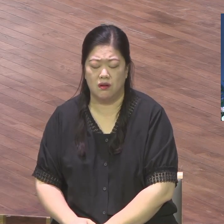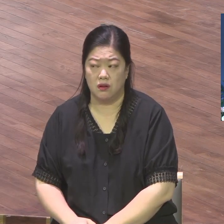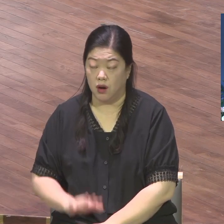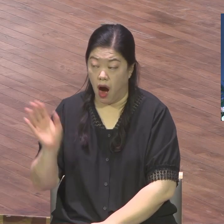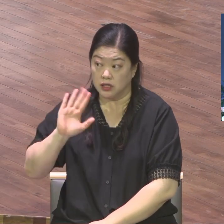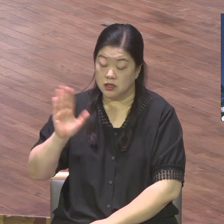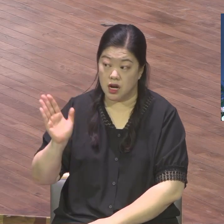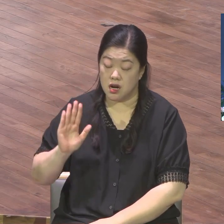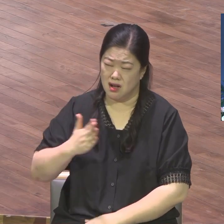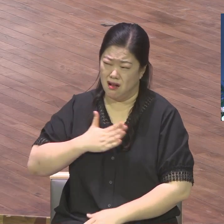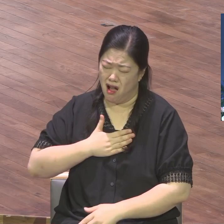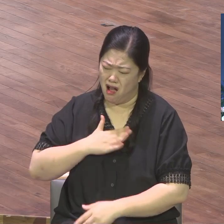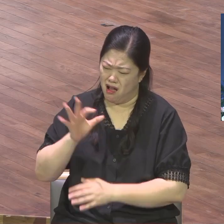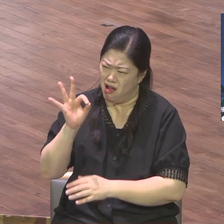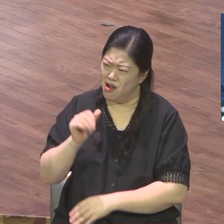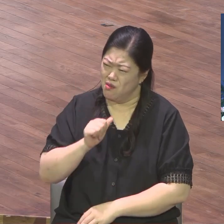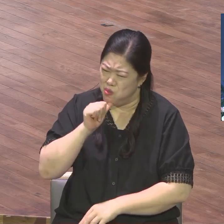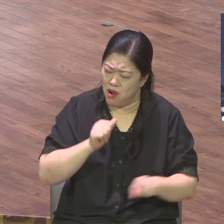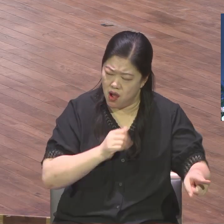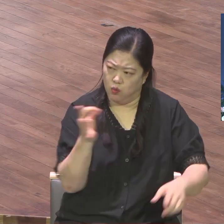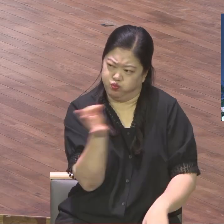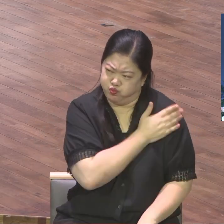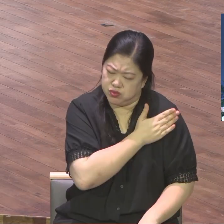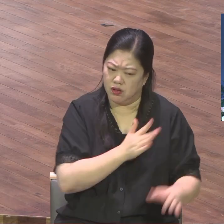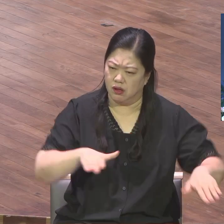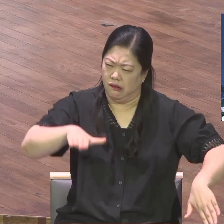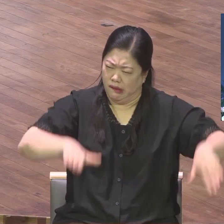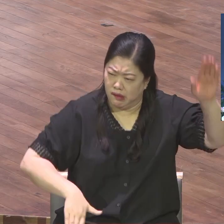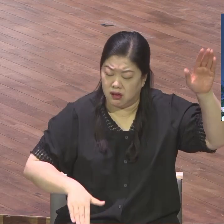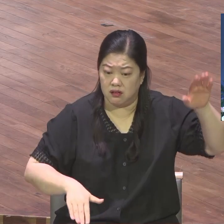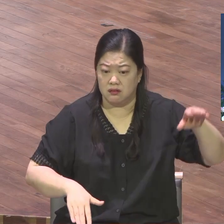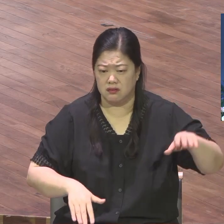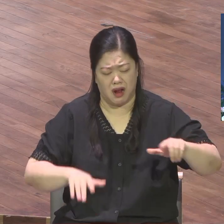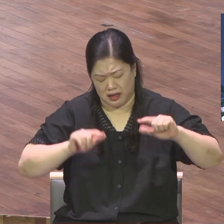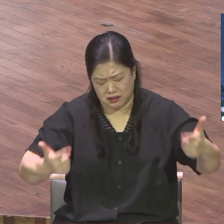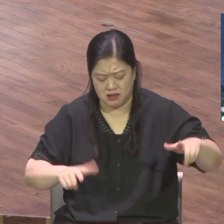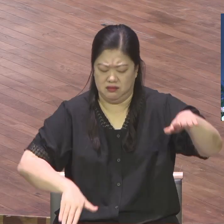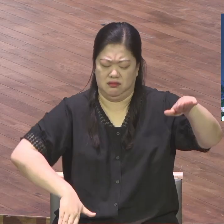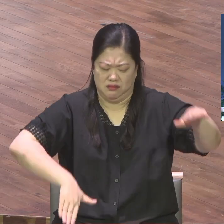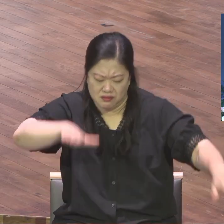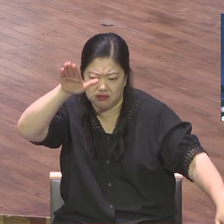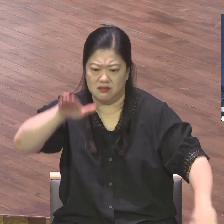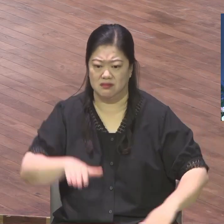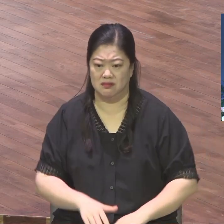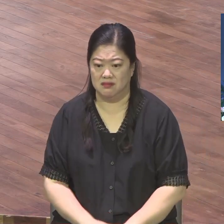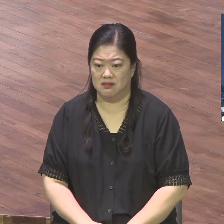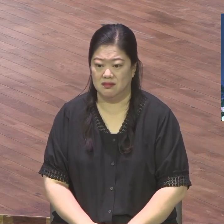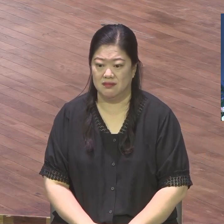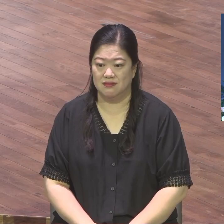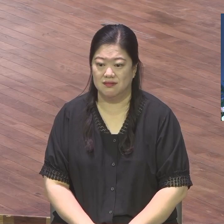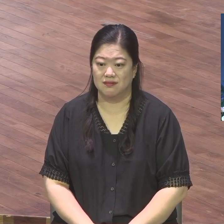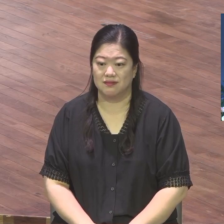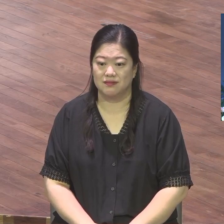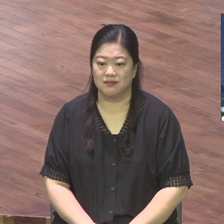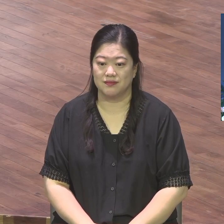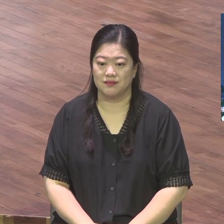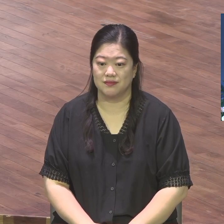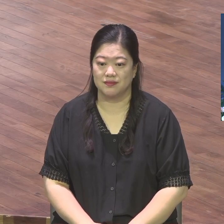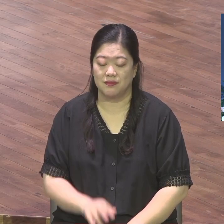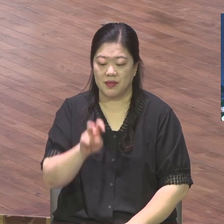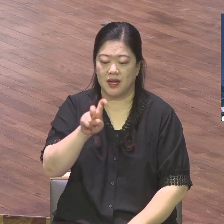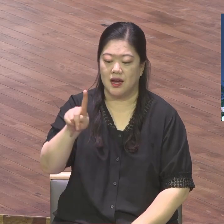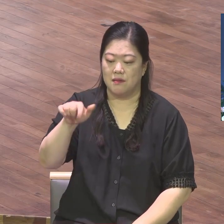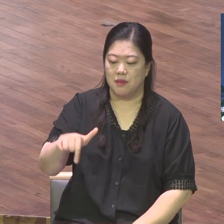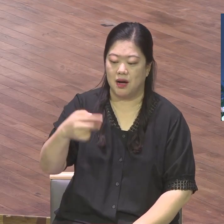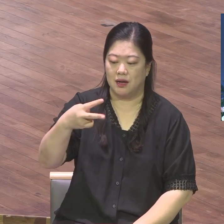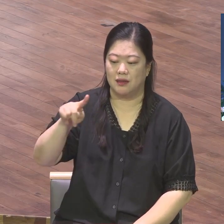이 부활 소식을 믿는 것이 얼마나 사실은 쉽지 않았던지 본문 1절로 8절에 오면 이 막달라